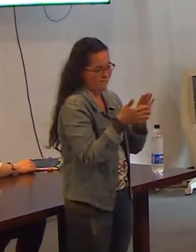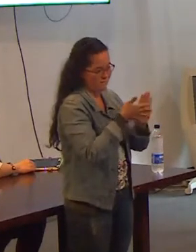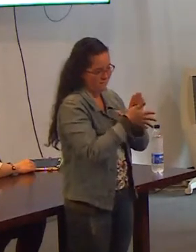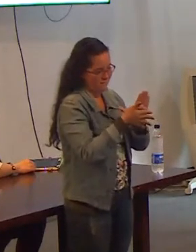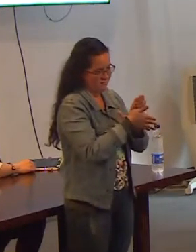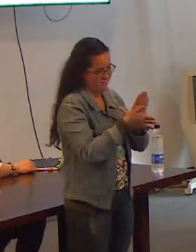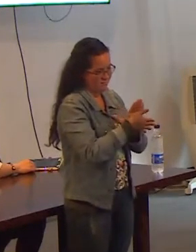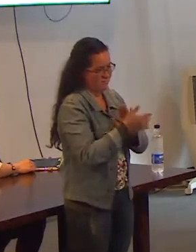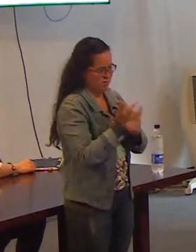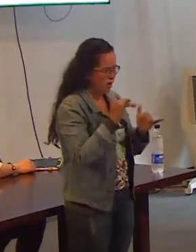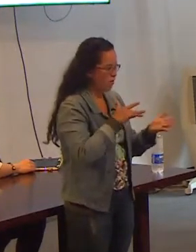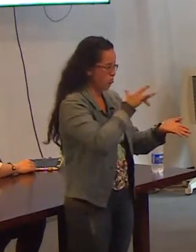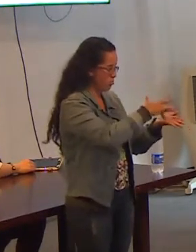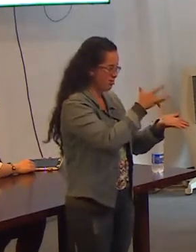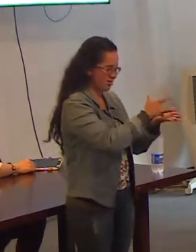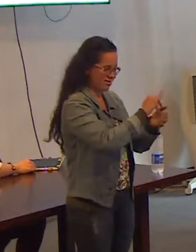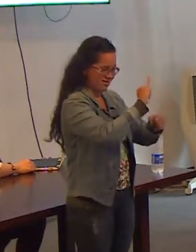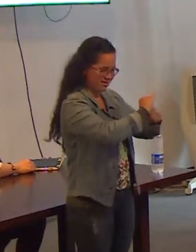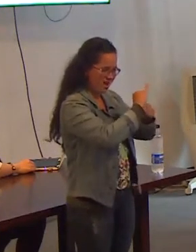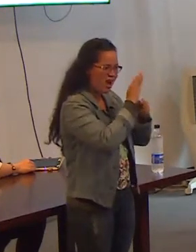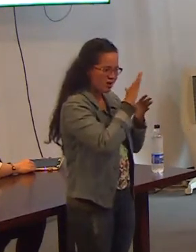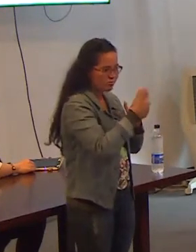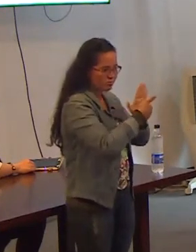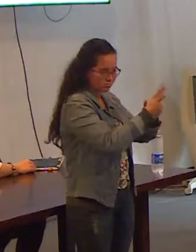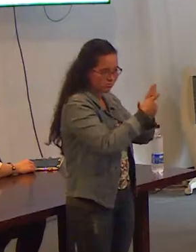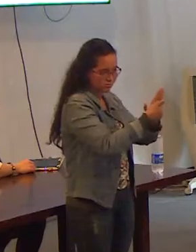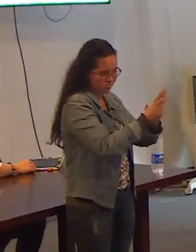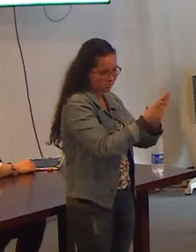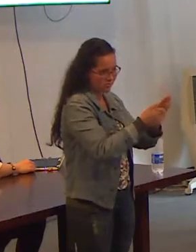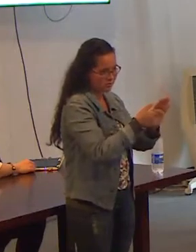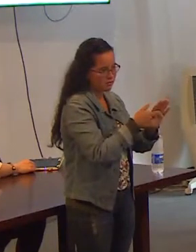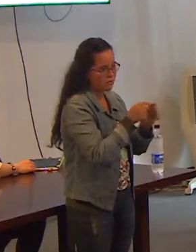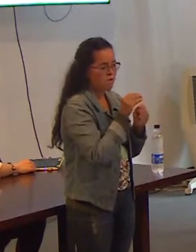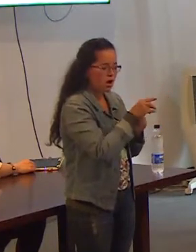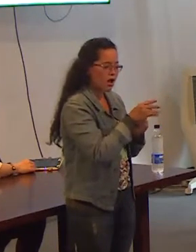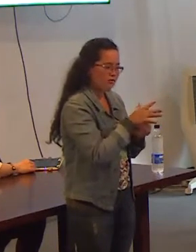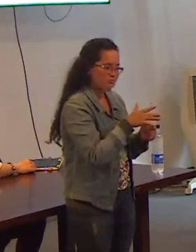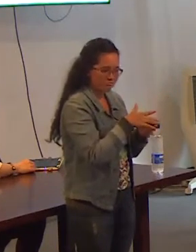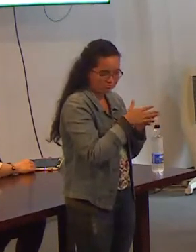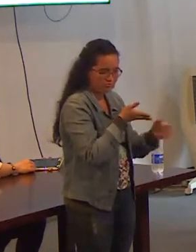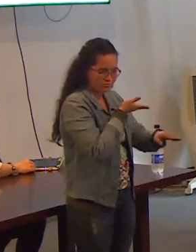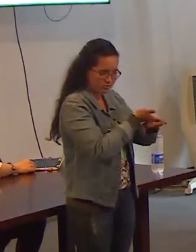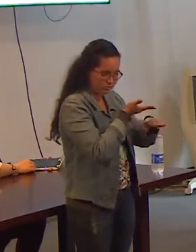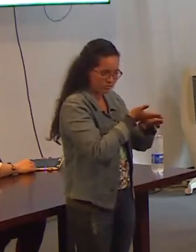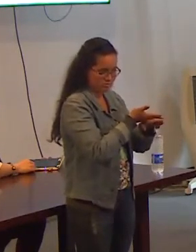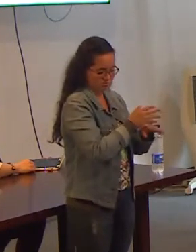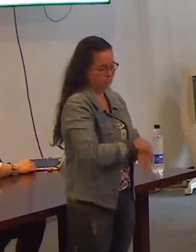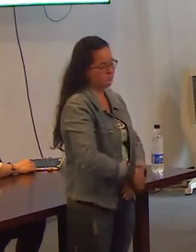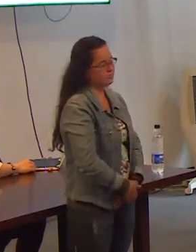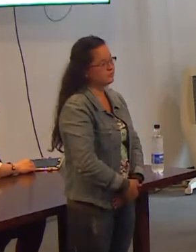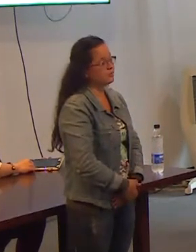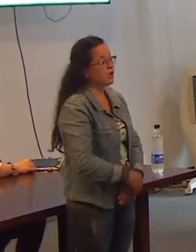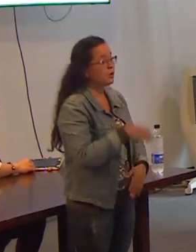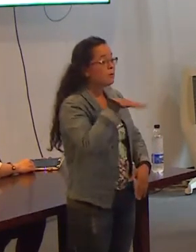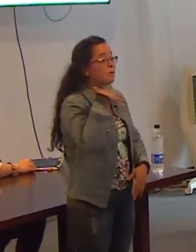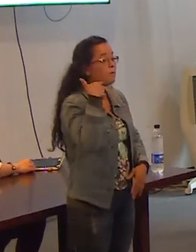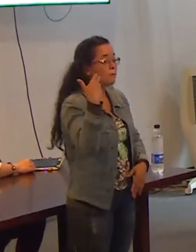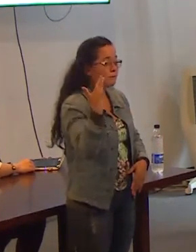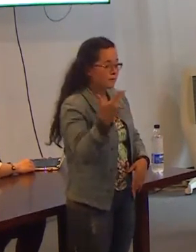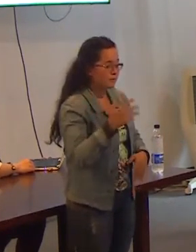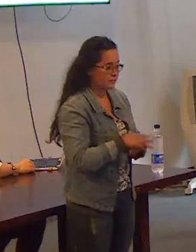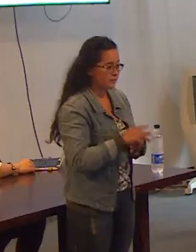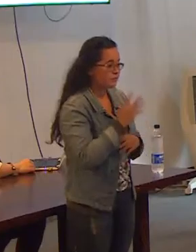a las diferentes instituciones a las que vamos a intervenir y transformar. Luego pasamos a un punto, es donde la